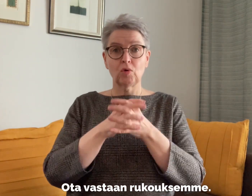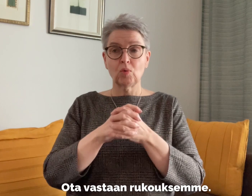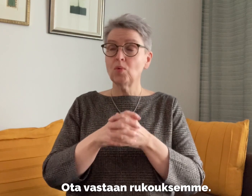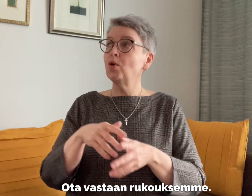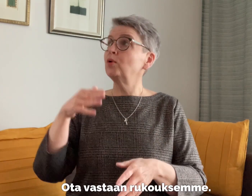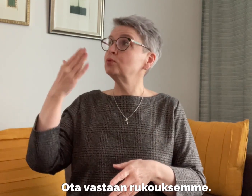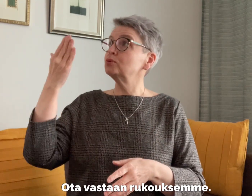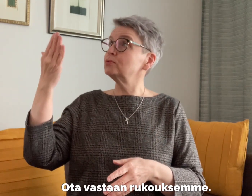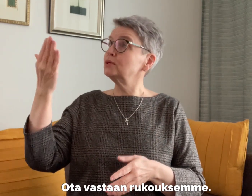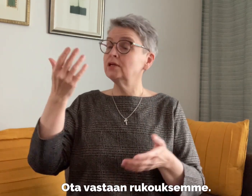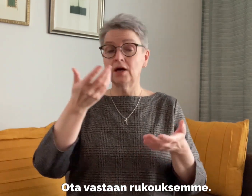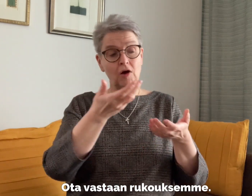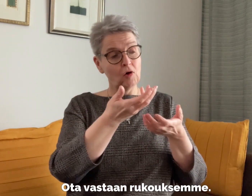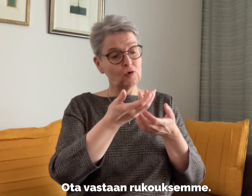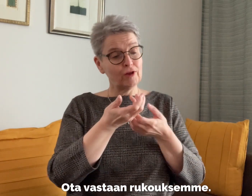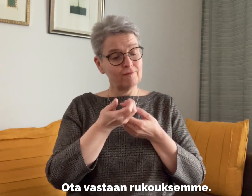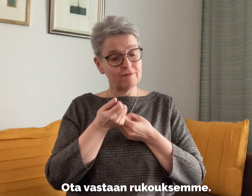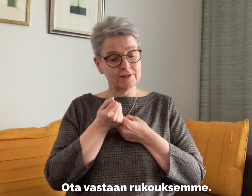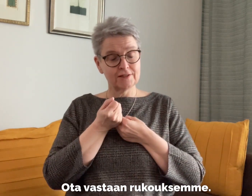Ota vastaan rukouksemme.